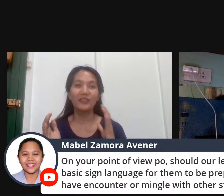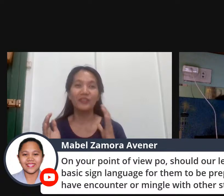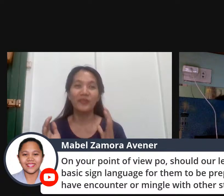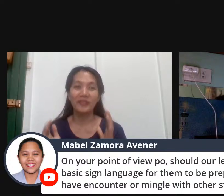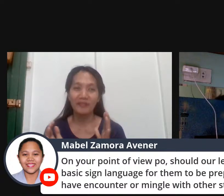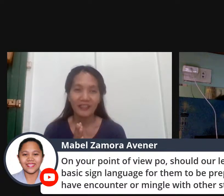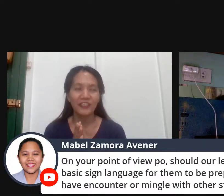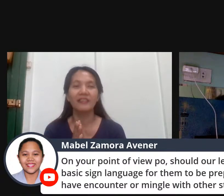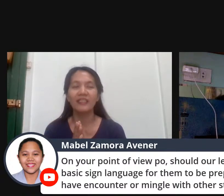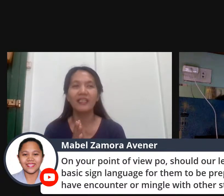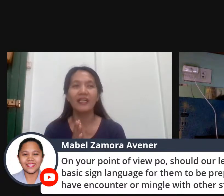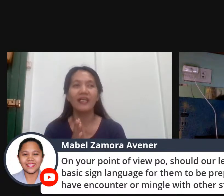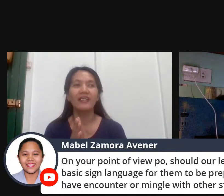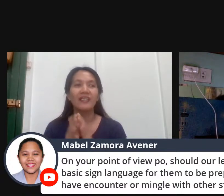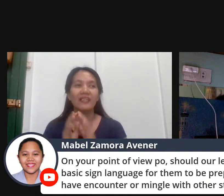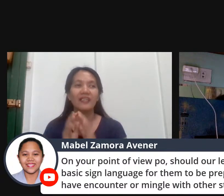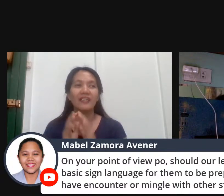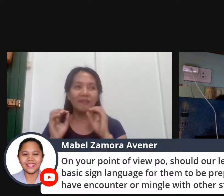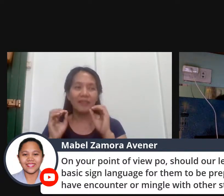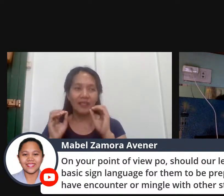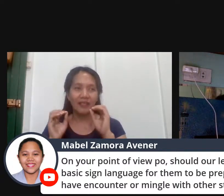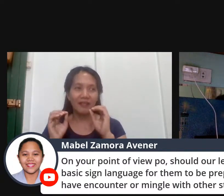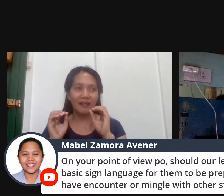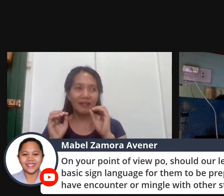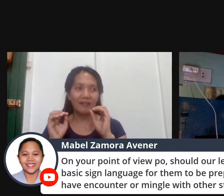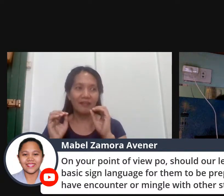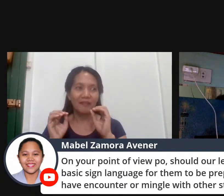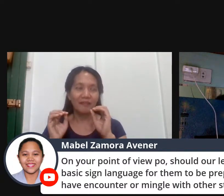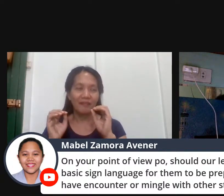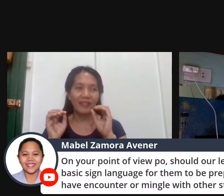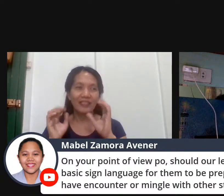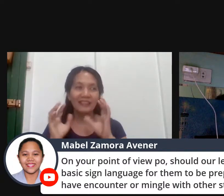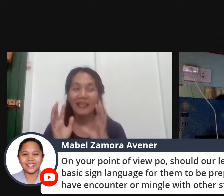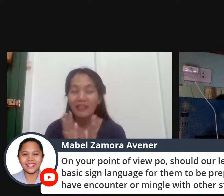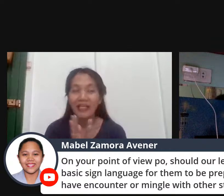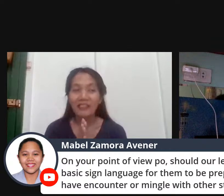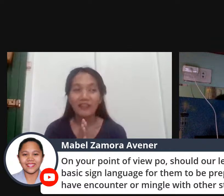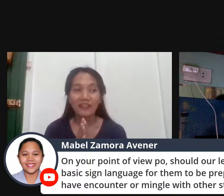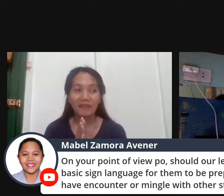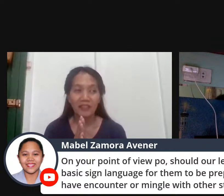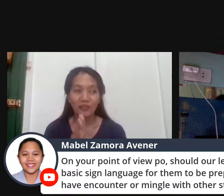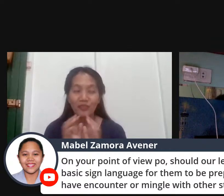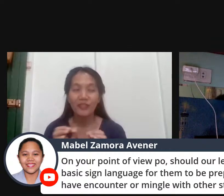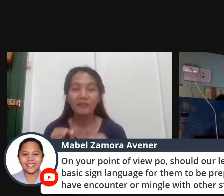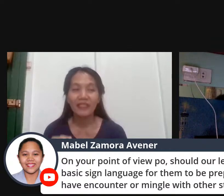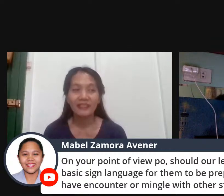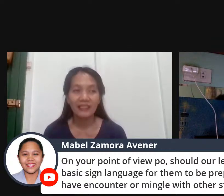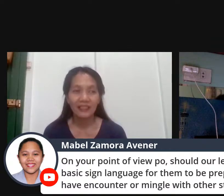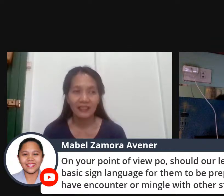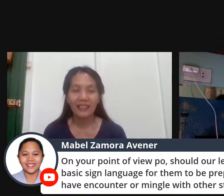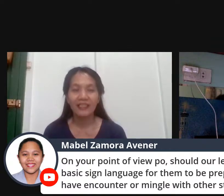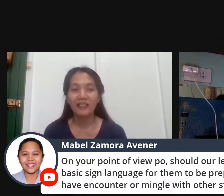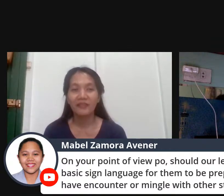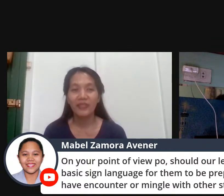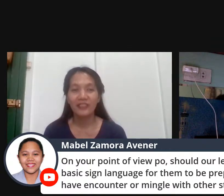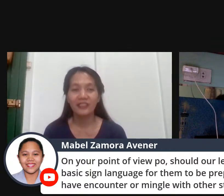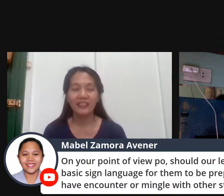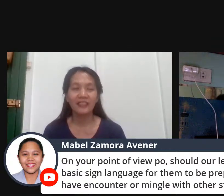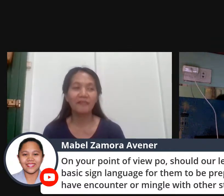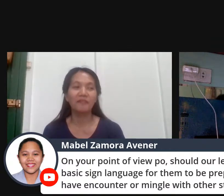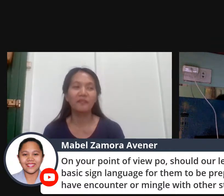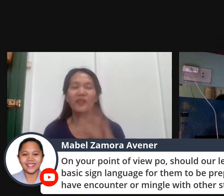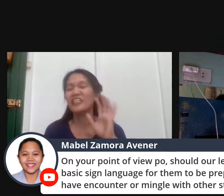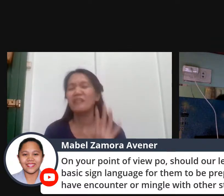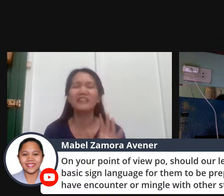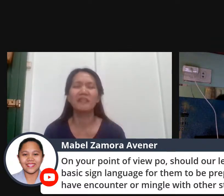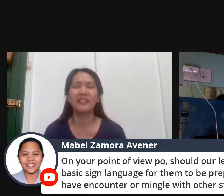itong webinar, we are so grateful, especially the deaf community na na isama tayo na